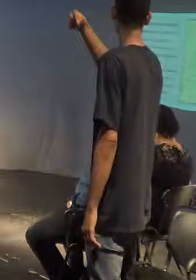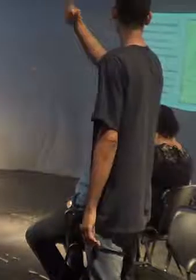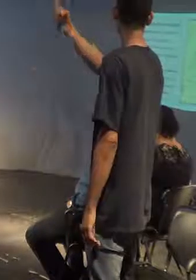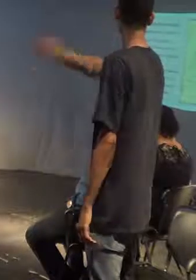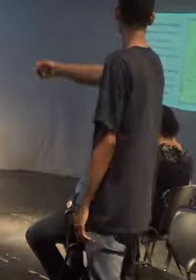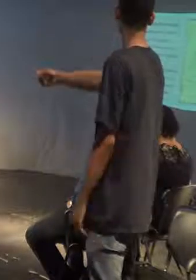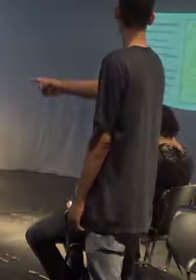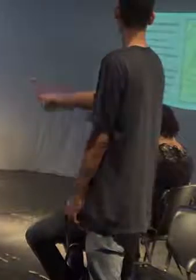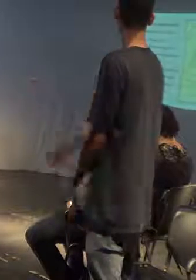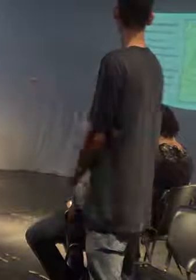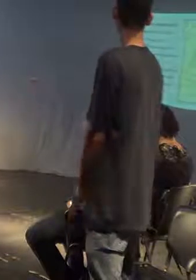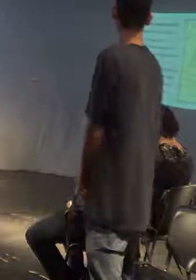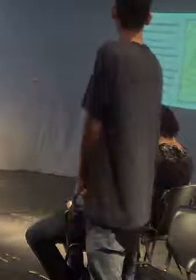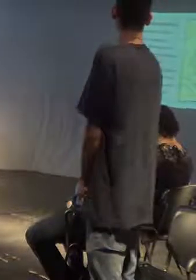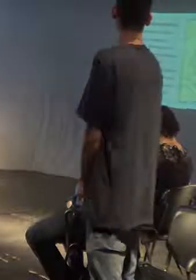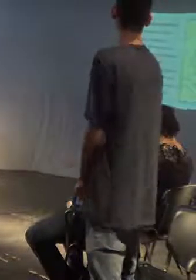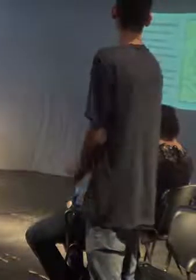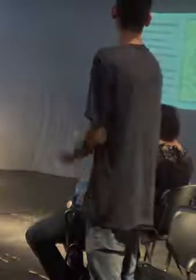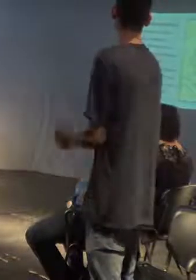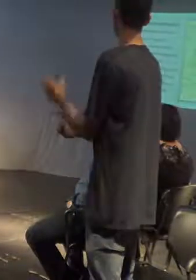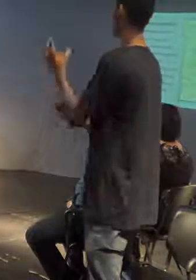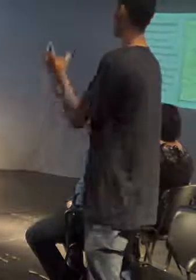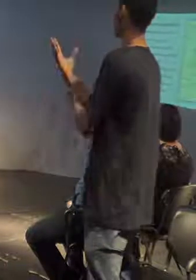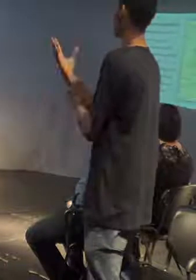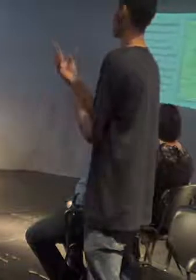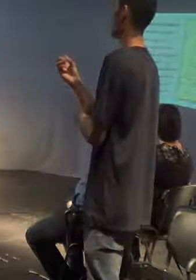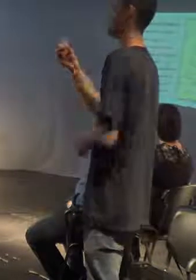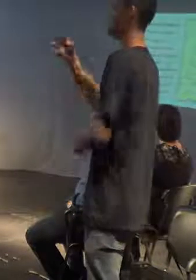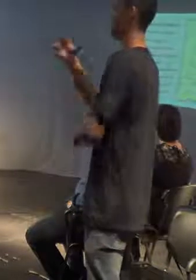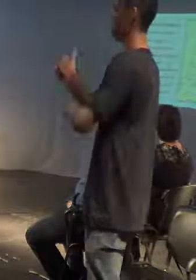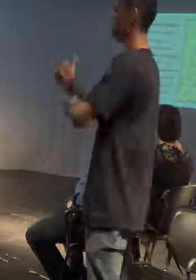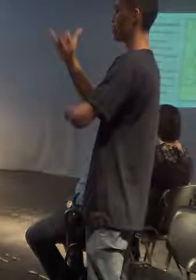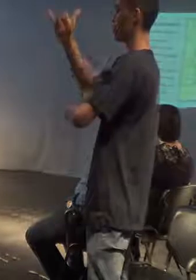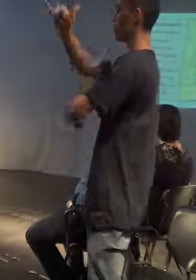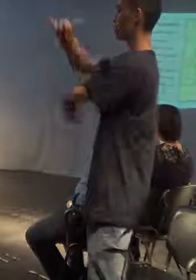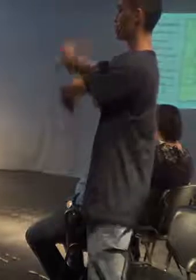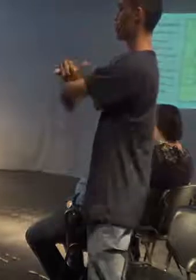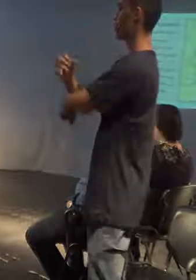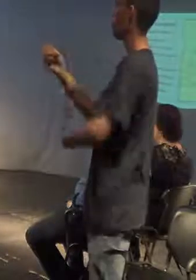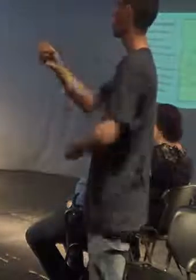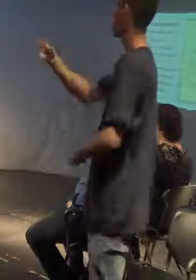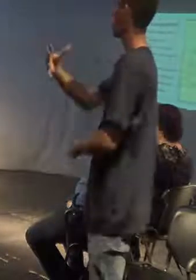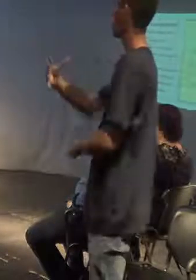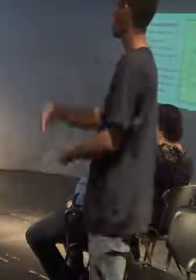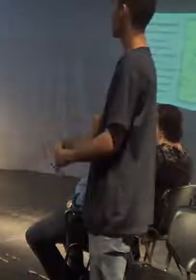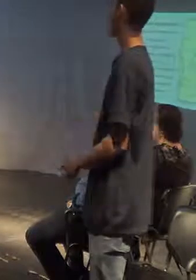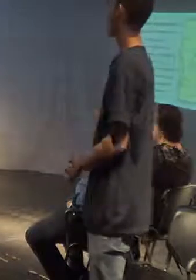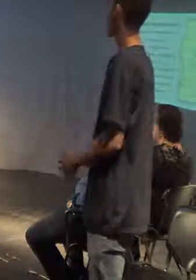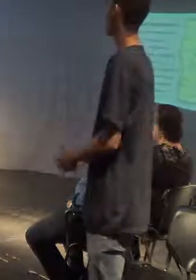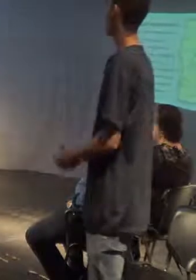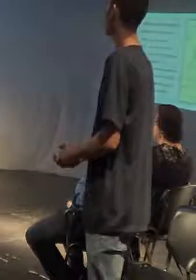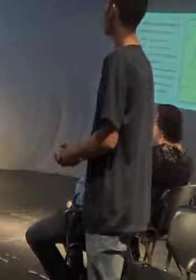decreto, desafetou esse e criou um aeroporto, uma proposta de aeroporto no sítio UESP